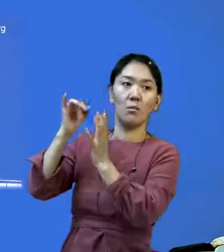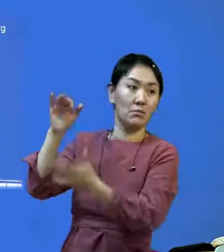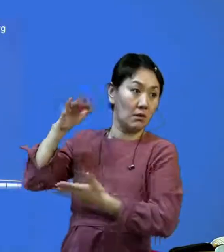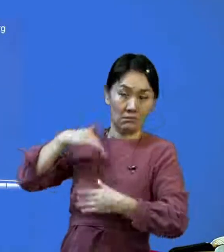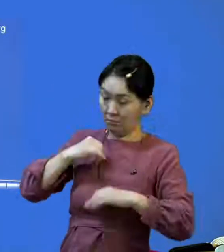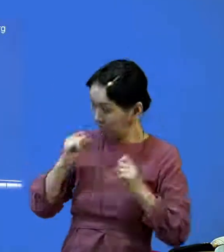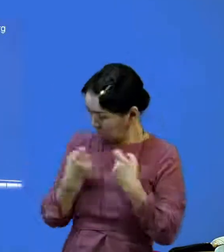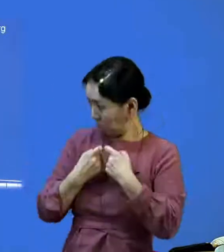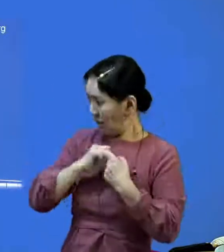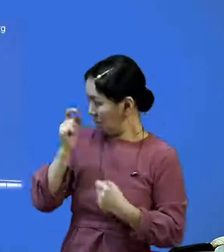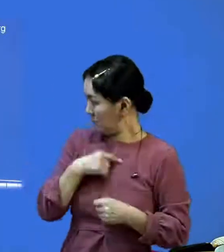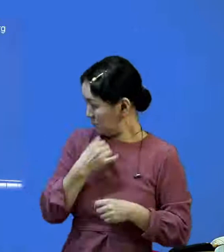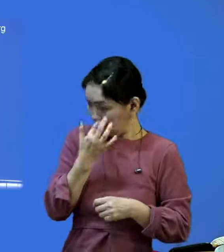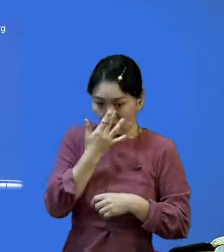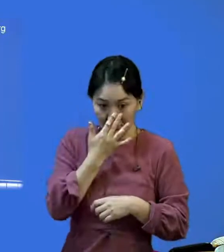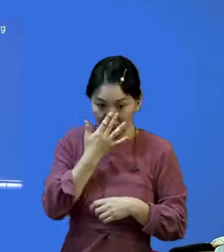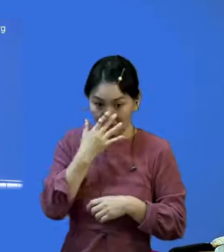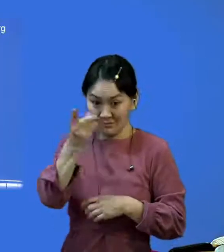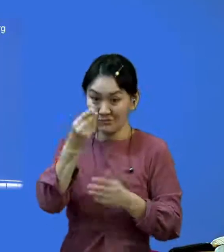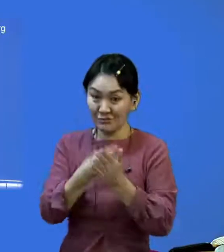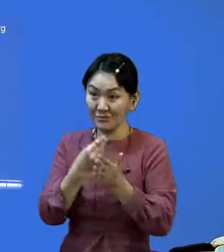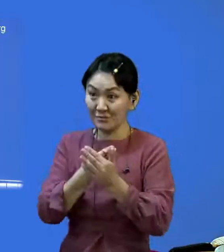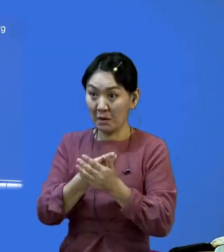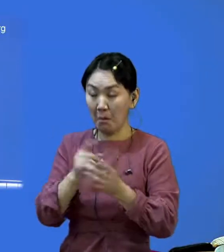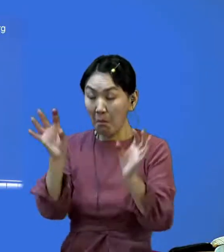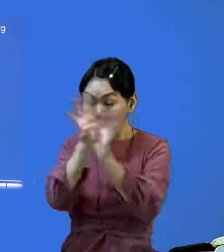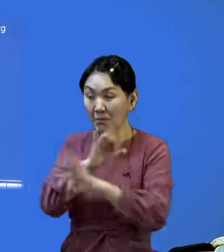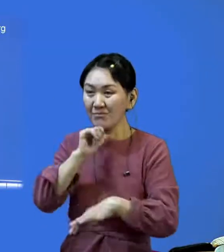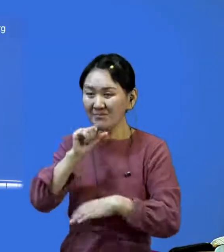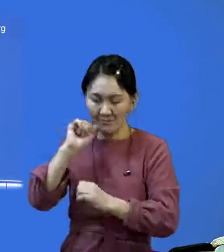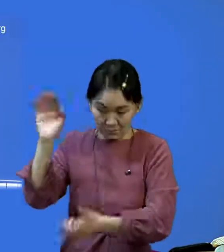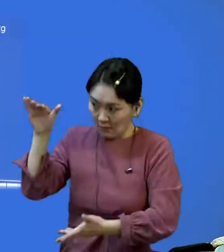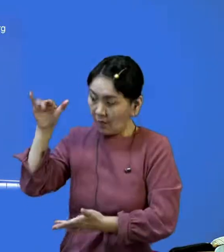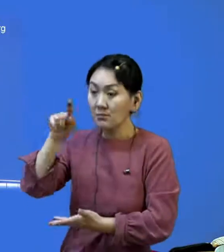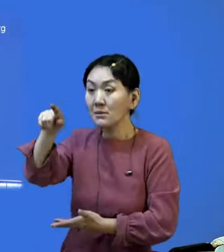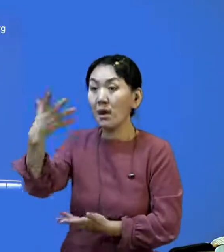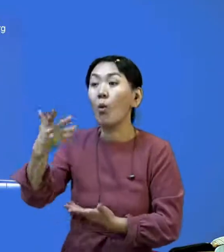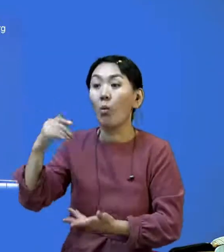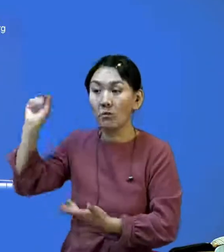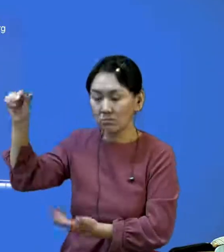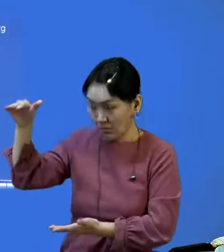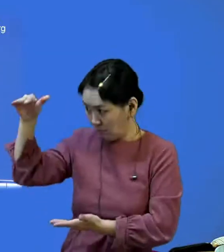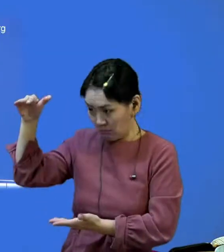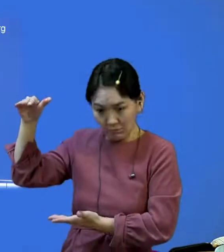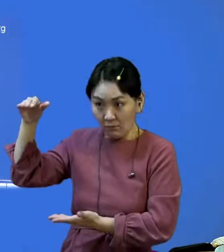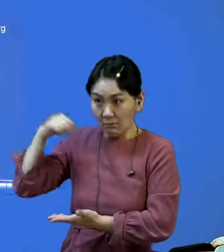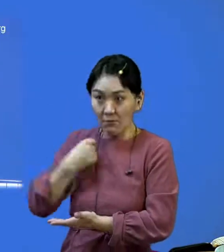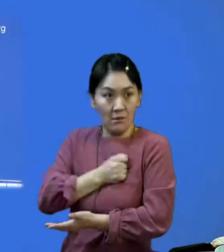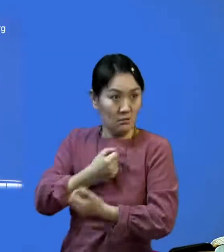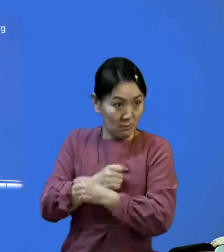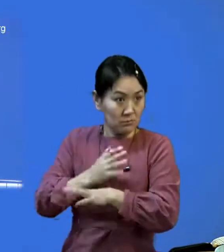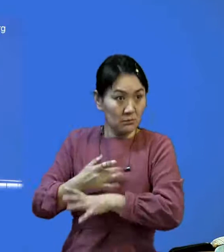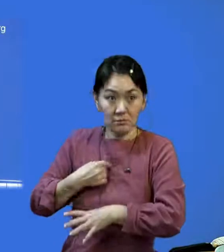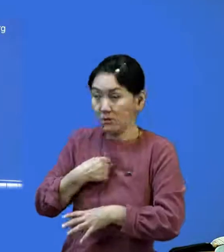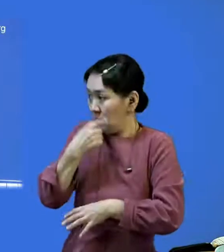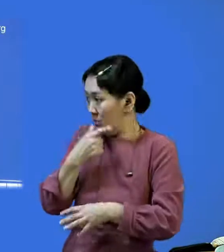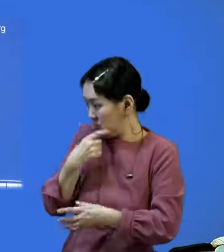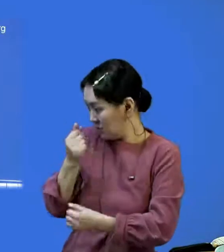одоо тохирлон таарчлаа гэж бодъё л доо. Одоо яах вэ? Тэр мөнгийг яах вэ? Аа